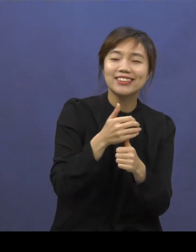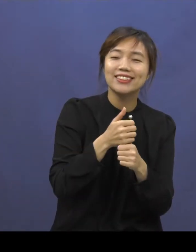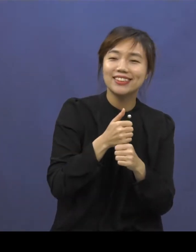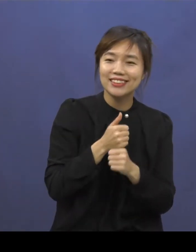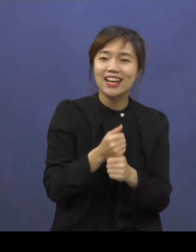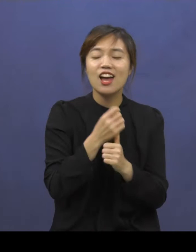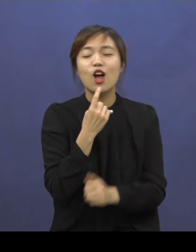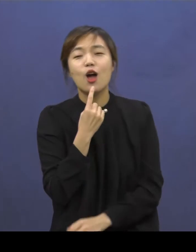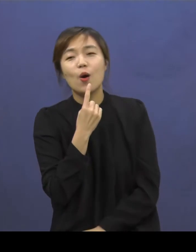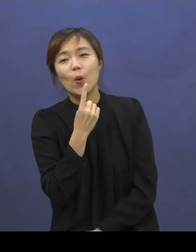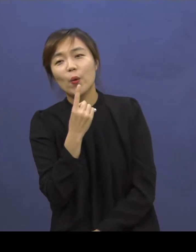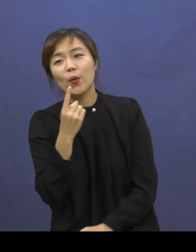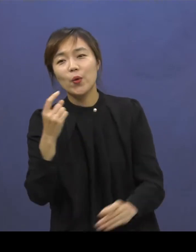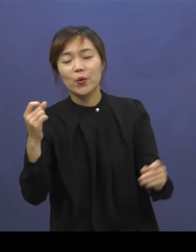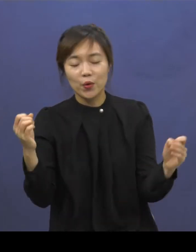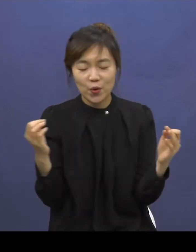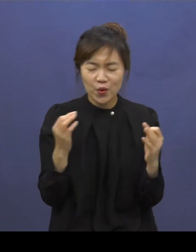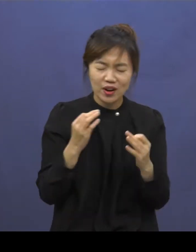붙들네